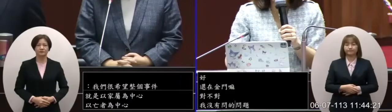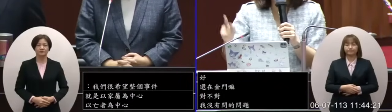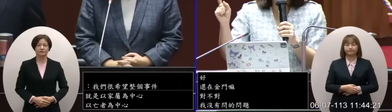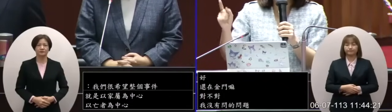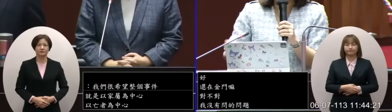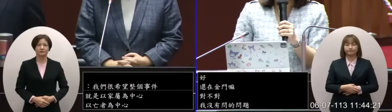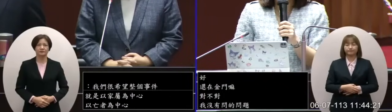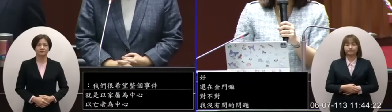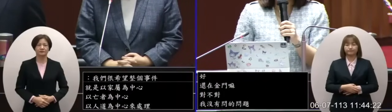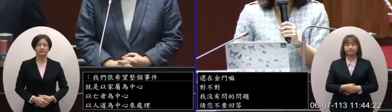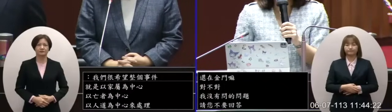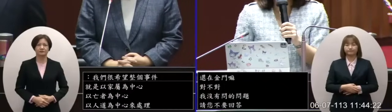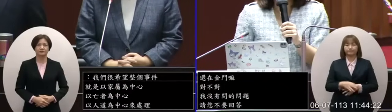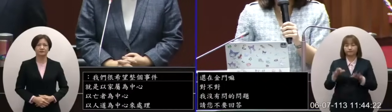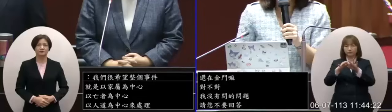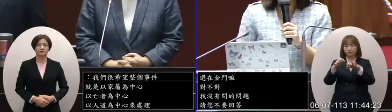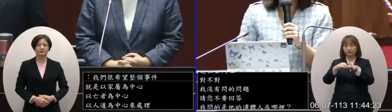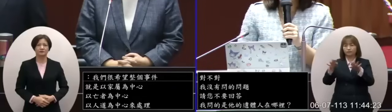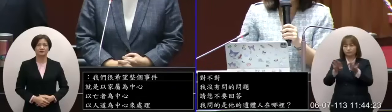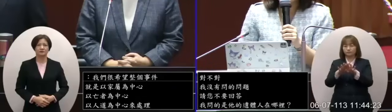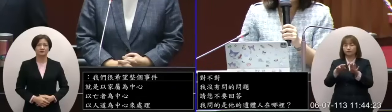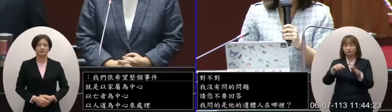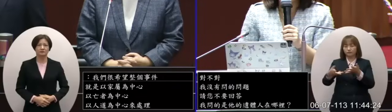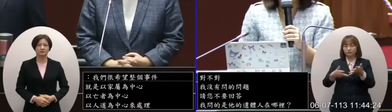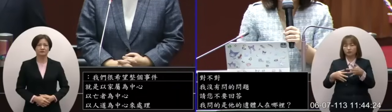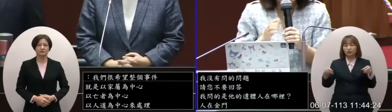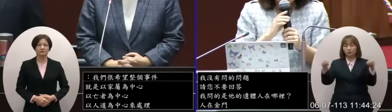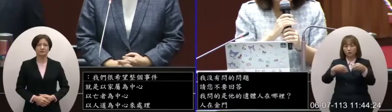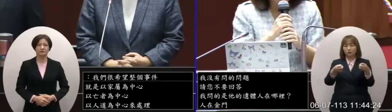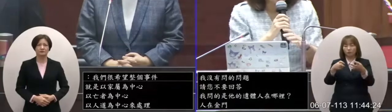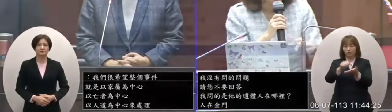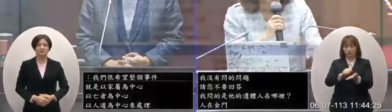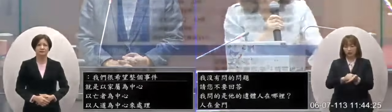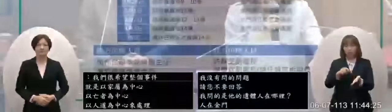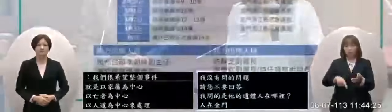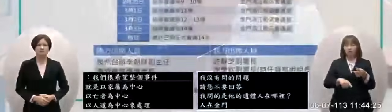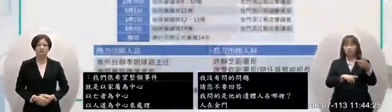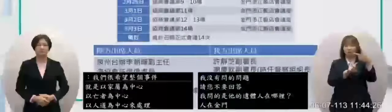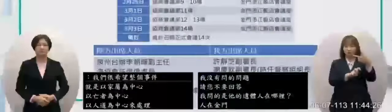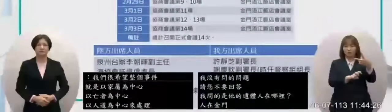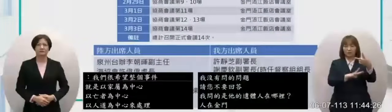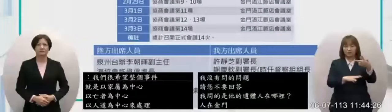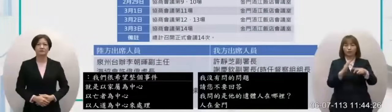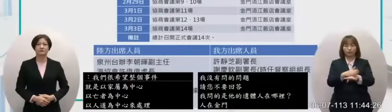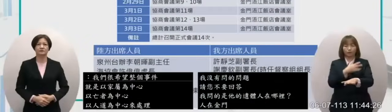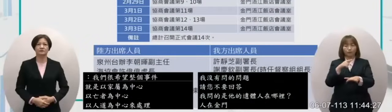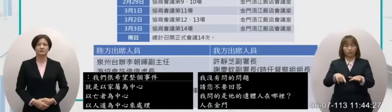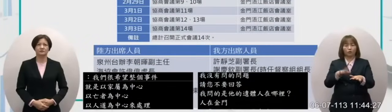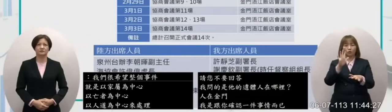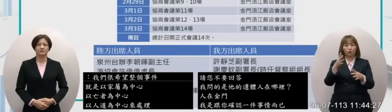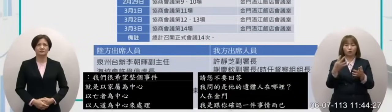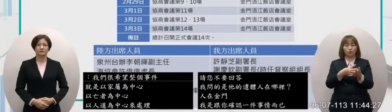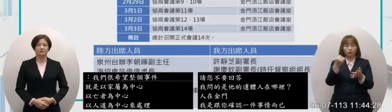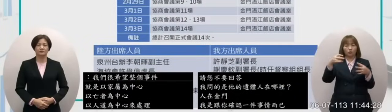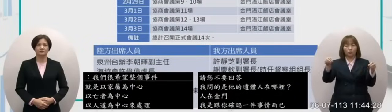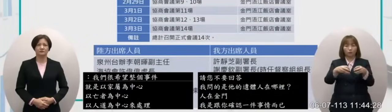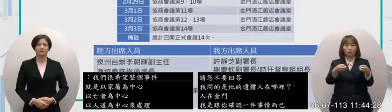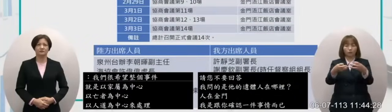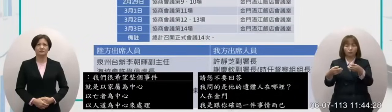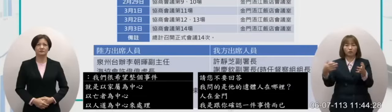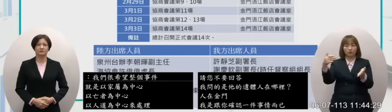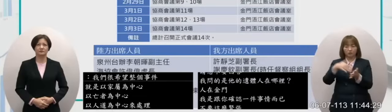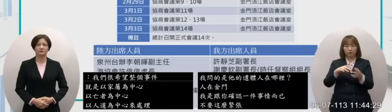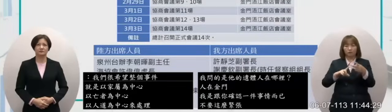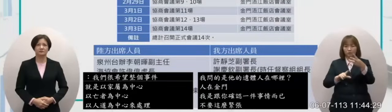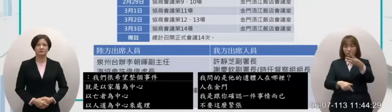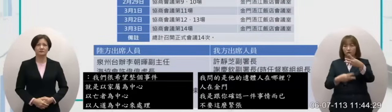我们可以看一下金门事件双方的会谈记事。从2月23号开始，前面有很多的协商，但一直